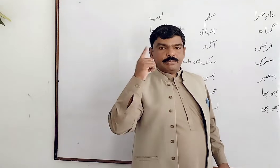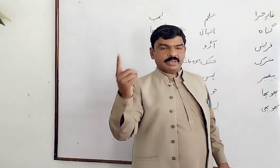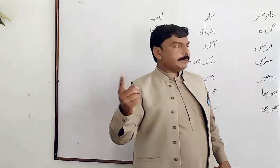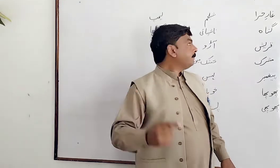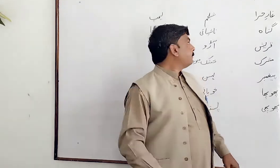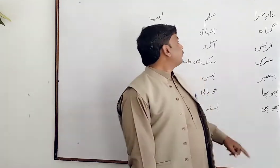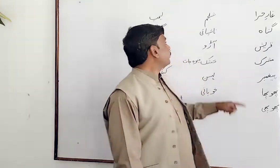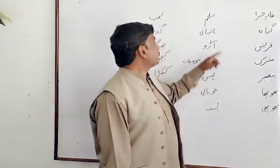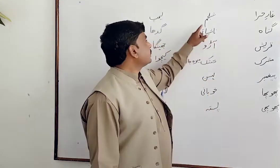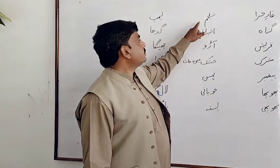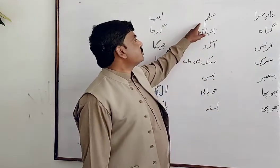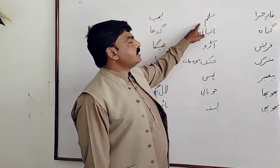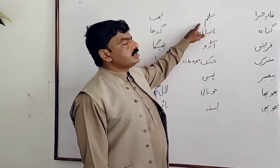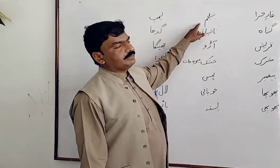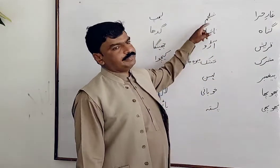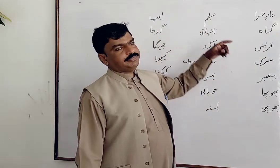फुफ्फी। शलजम,